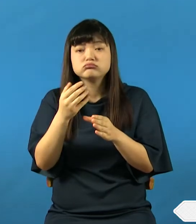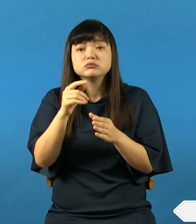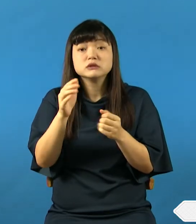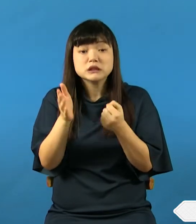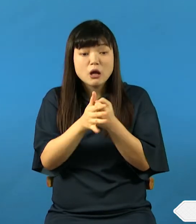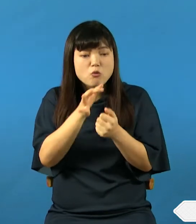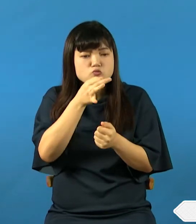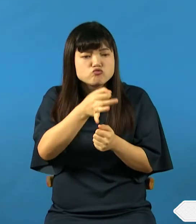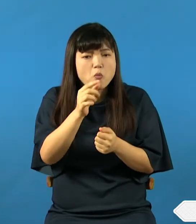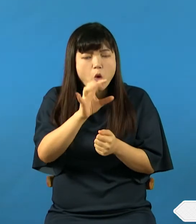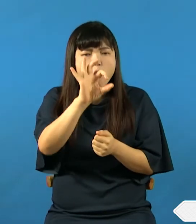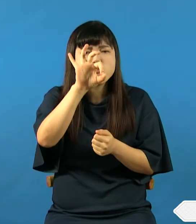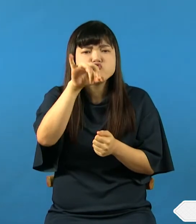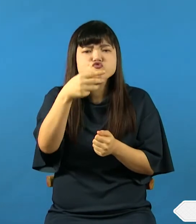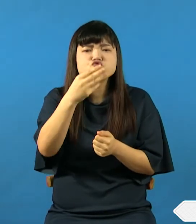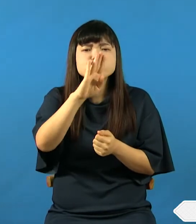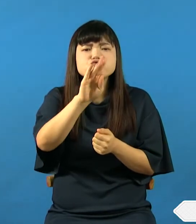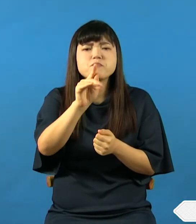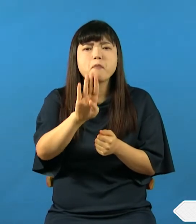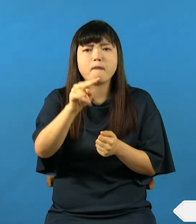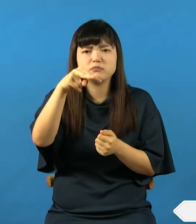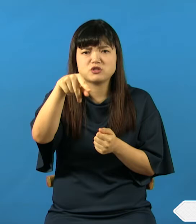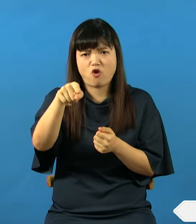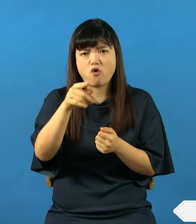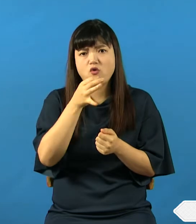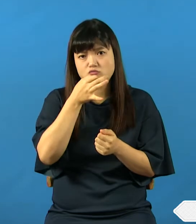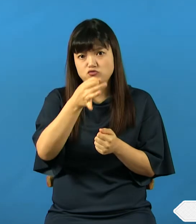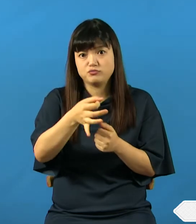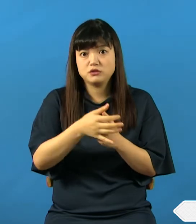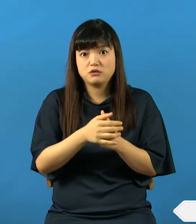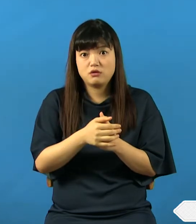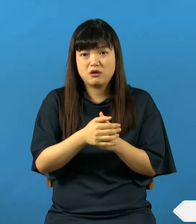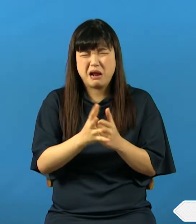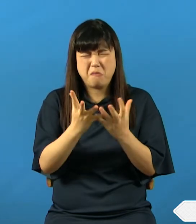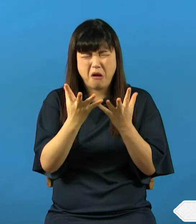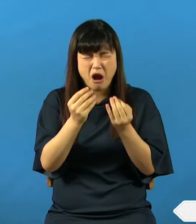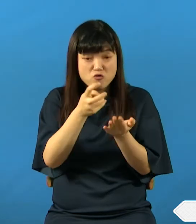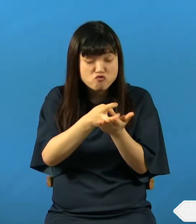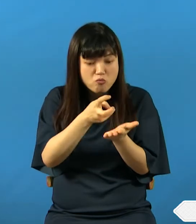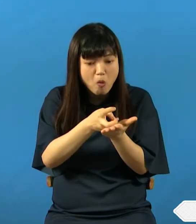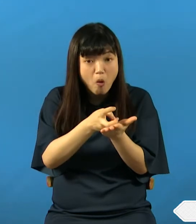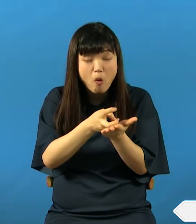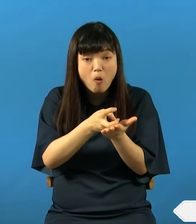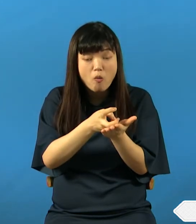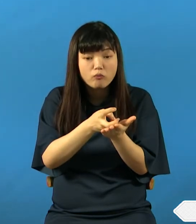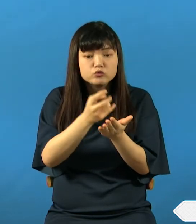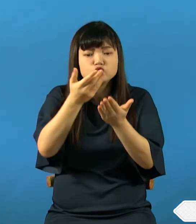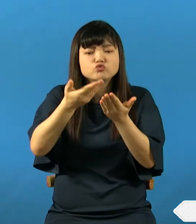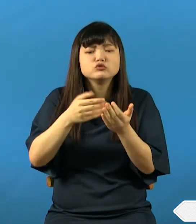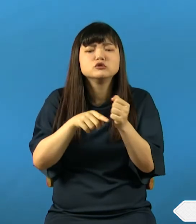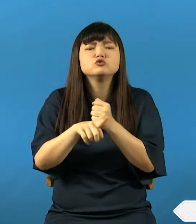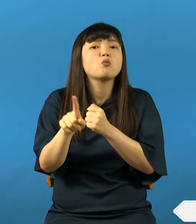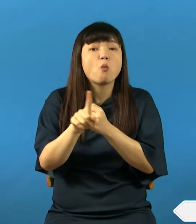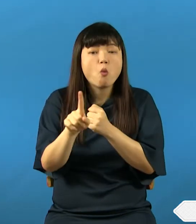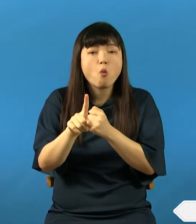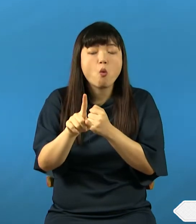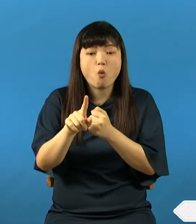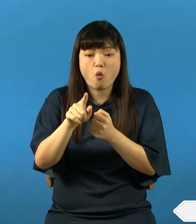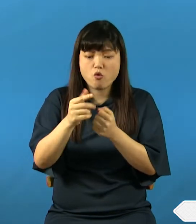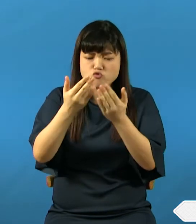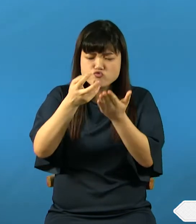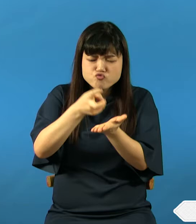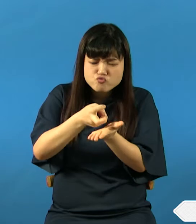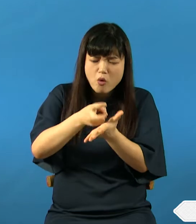그 책들을 율법서라고 부르기도 합니다. 하나님은 그 많은 율법들을 왜 주신